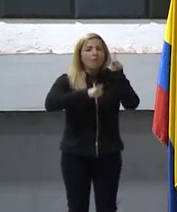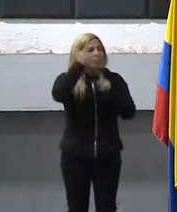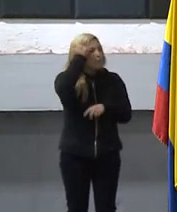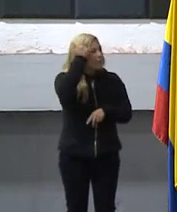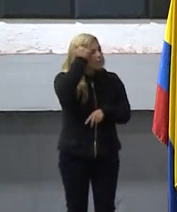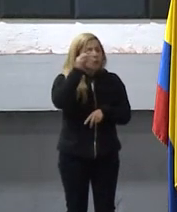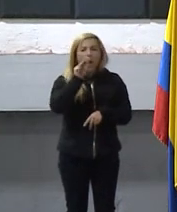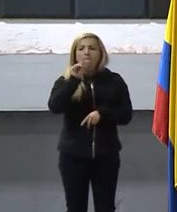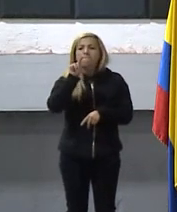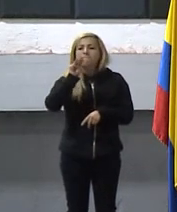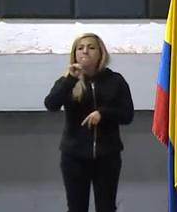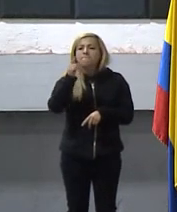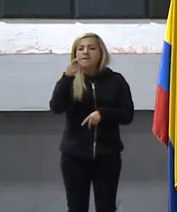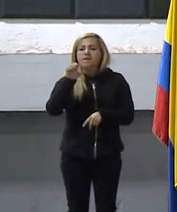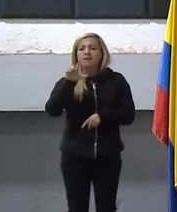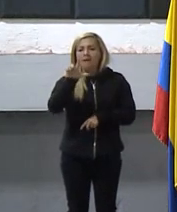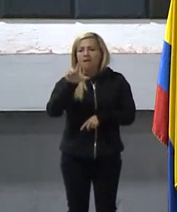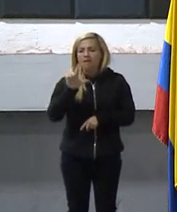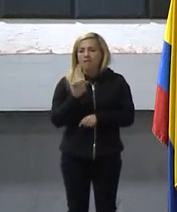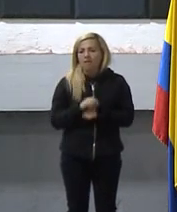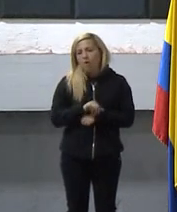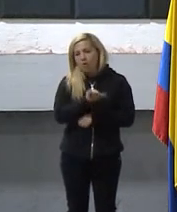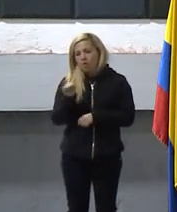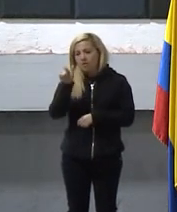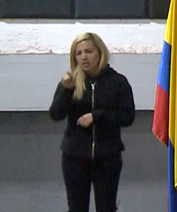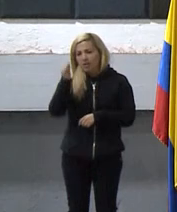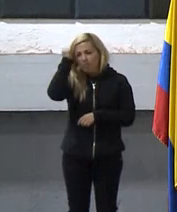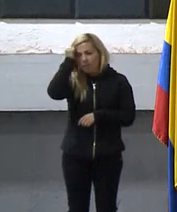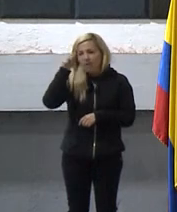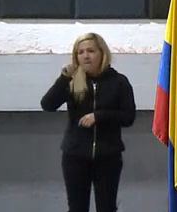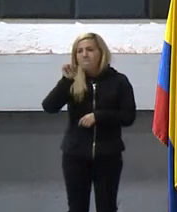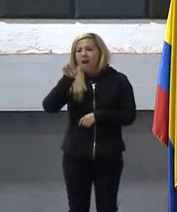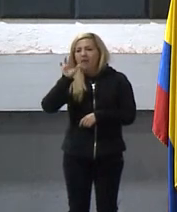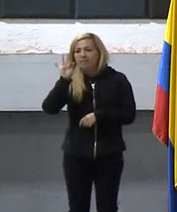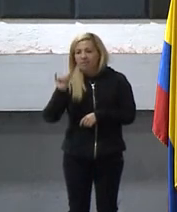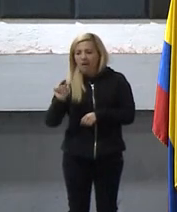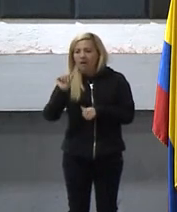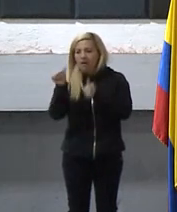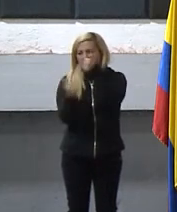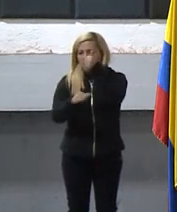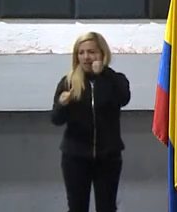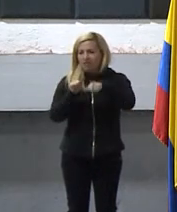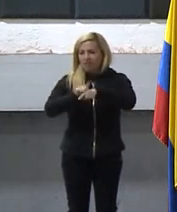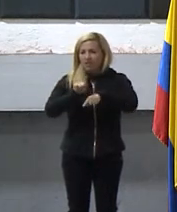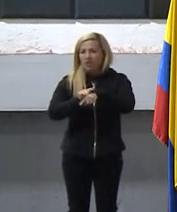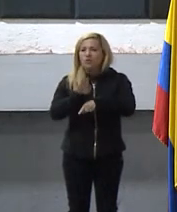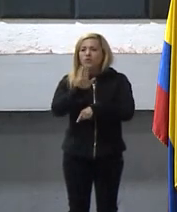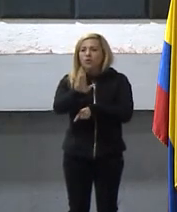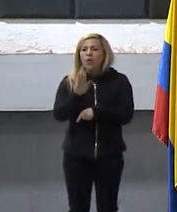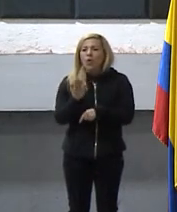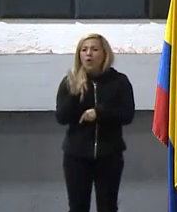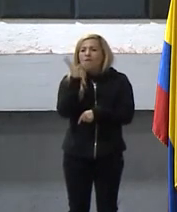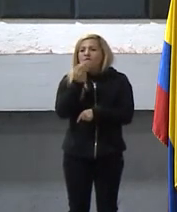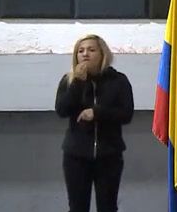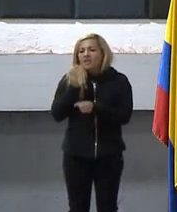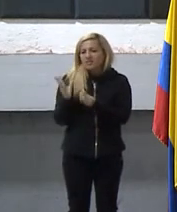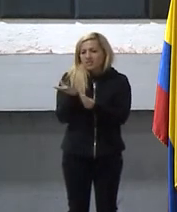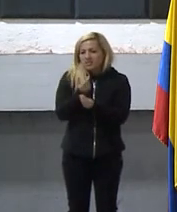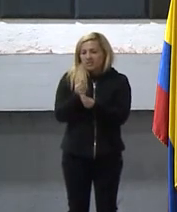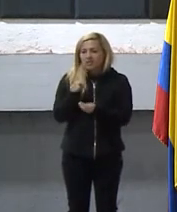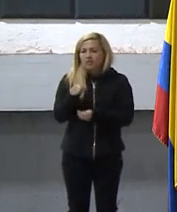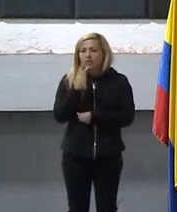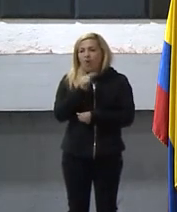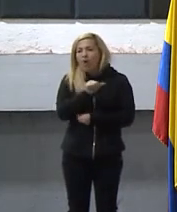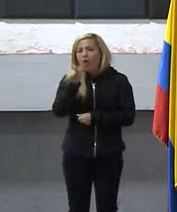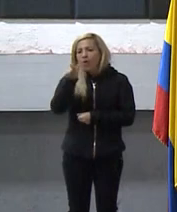al umía la profesora marta leonor ya la decana de la facultad de bellas artes la profesora norma